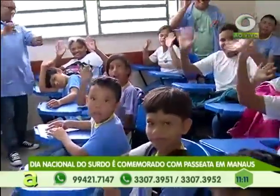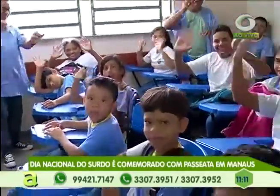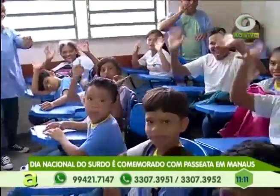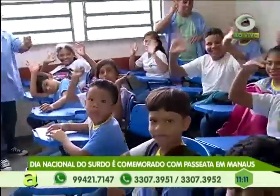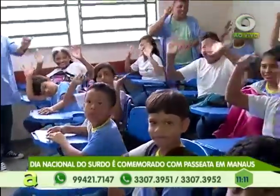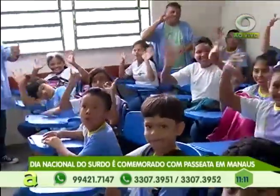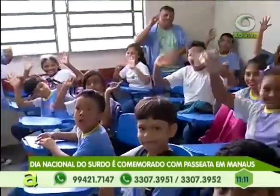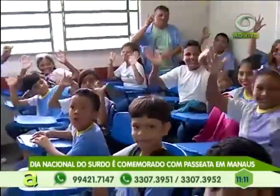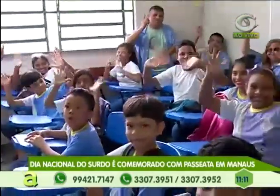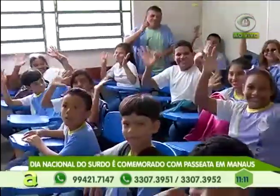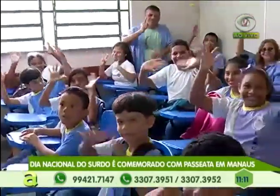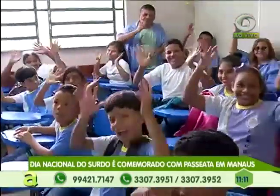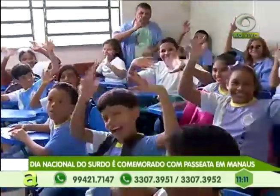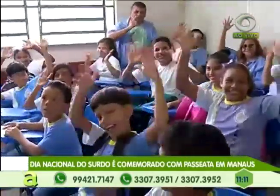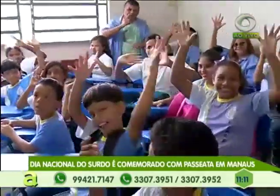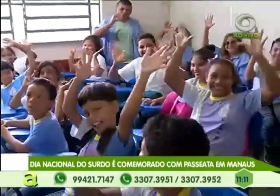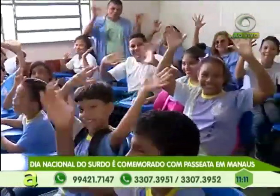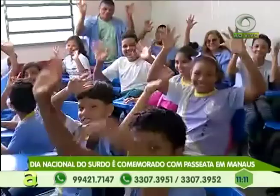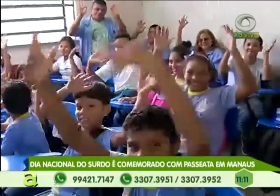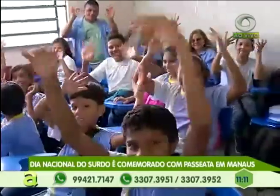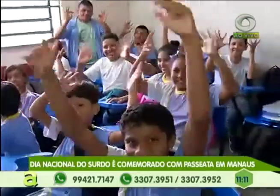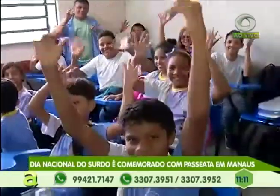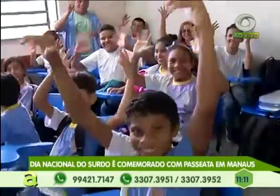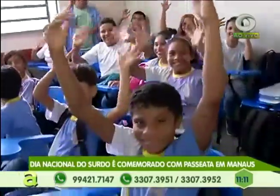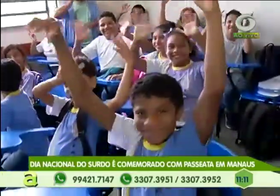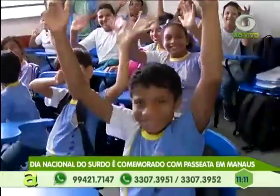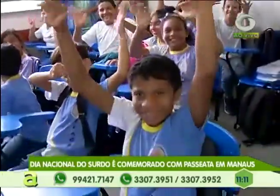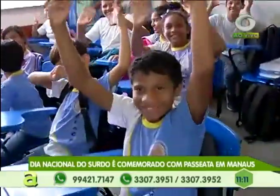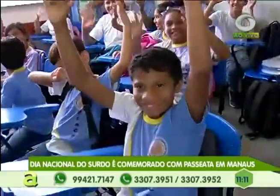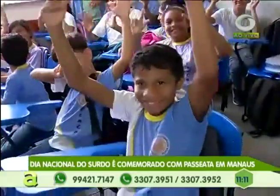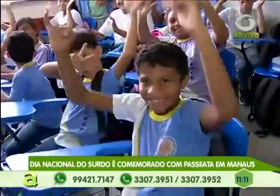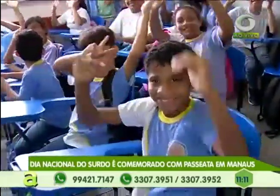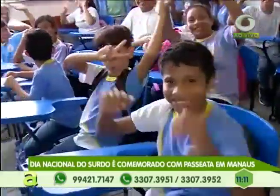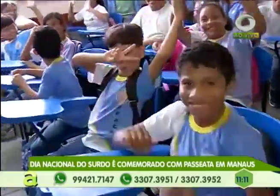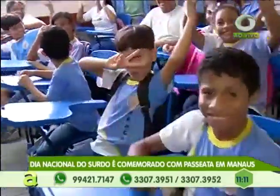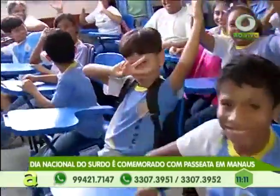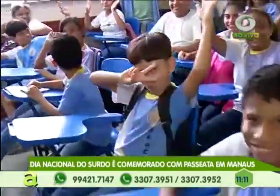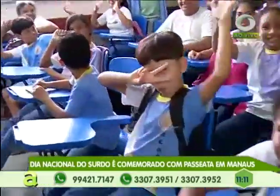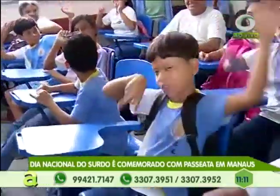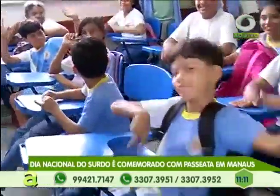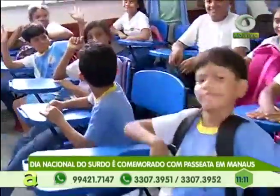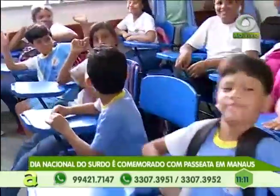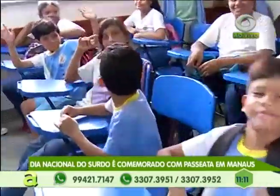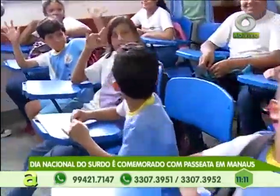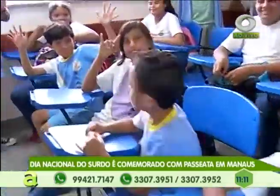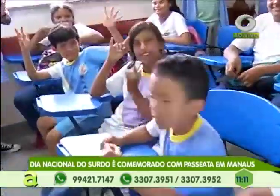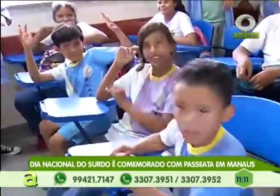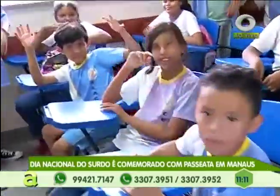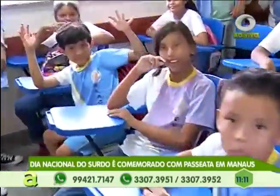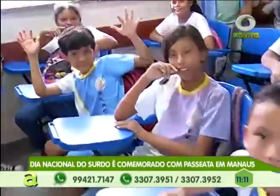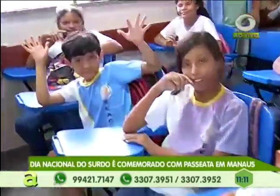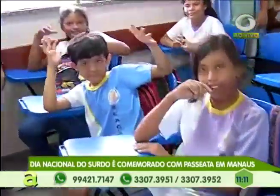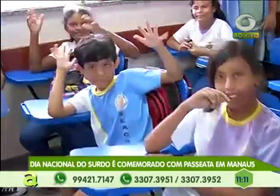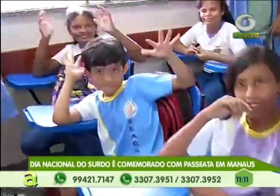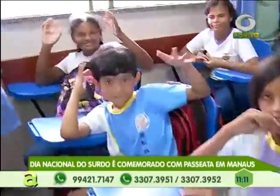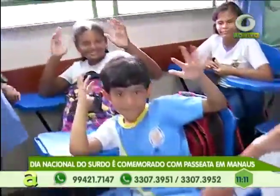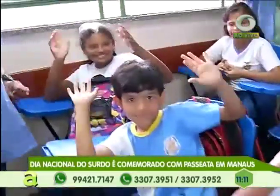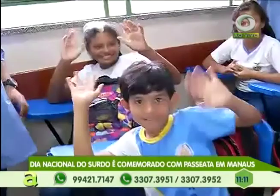agora? E aí, Márcia, são com essas imagens que nós ficamos por aqui, então todo mundo está convidado às 3 da tarde de